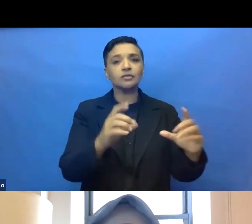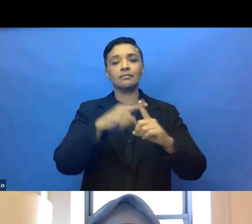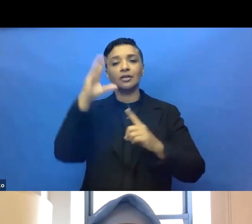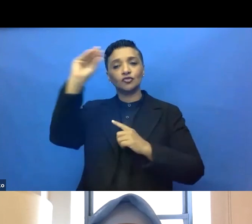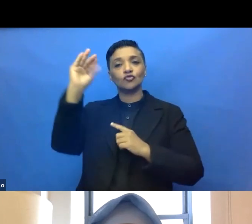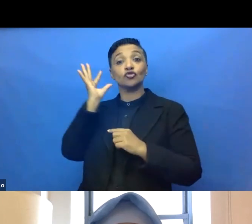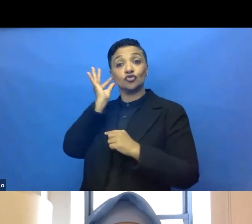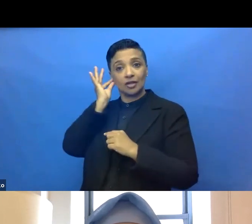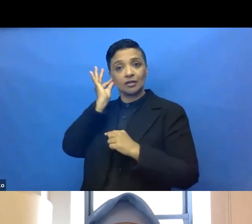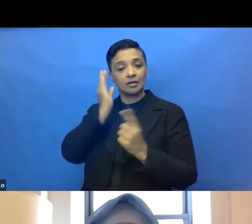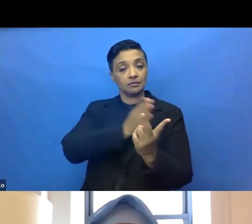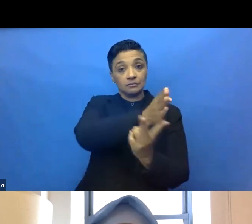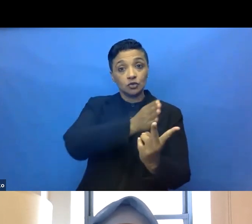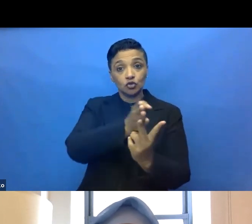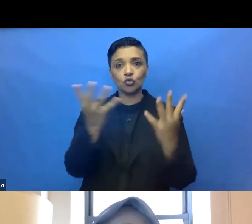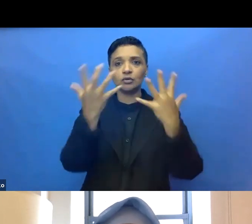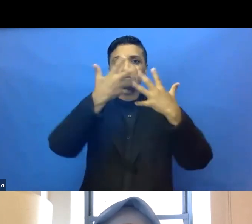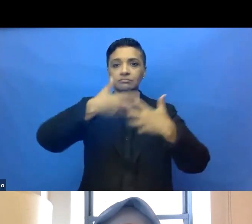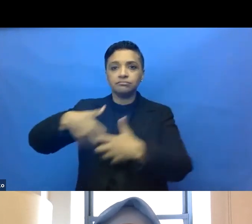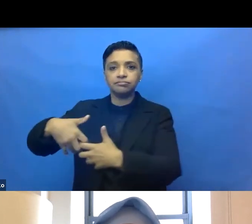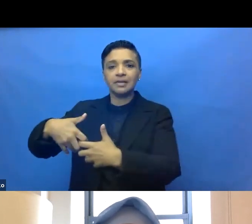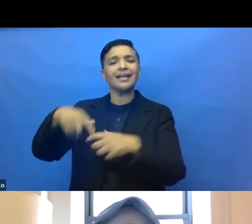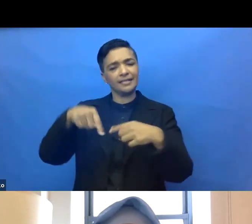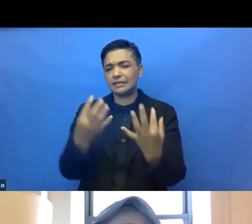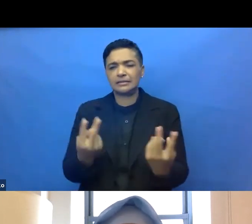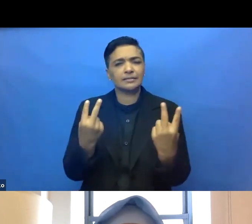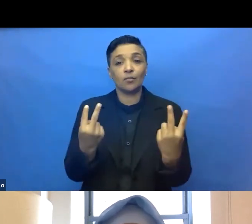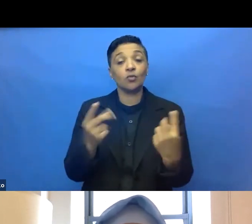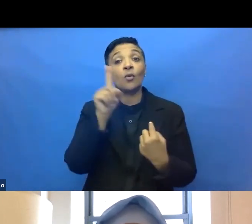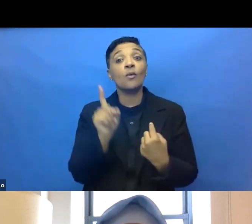différentes et des gouvernements qui y participent.